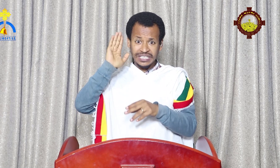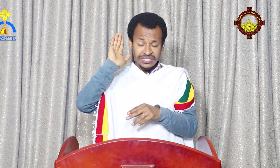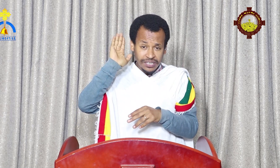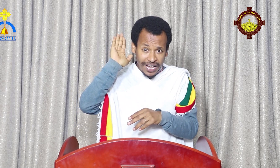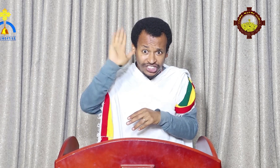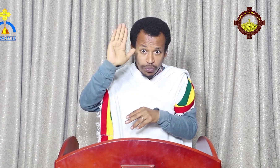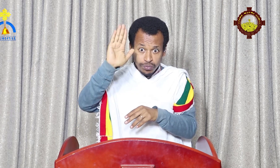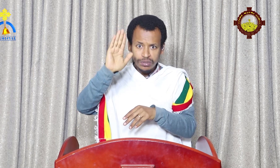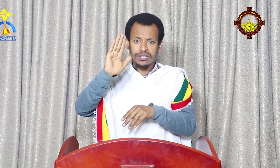በስማቸው